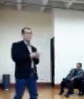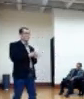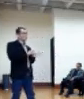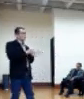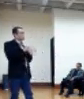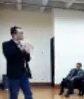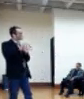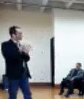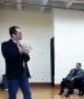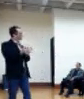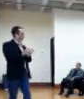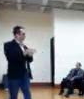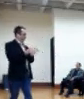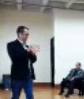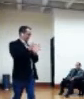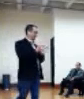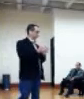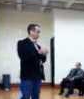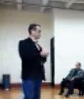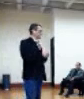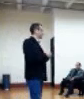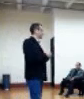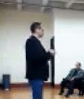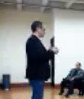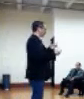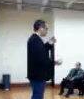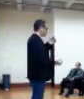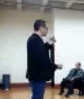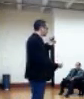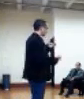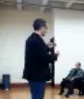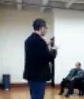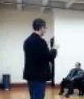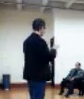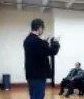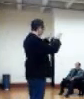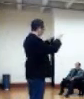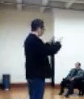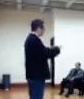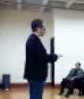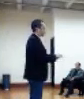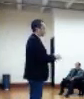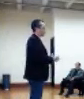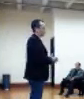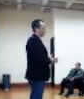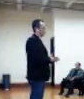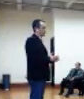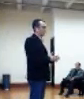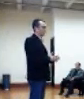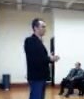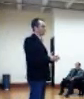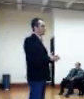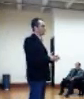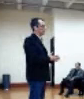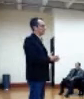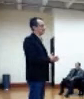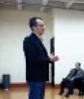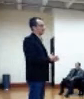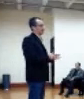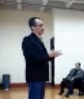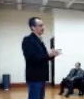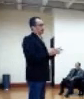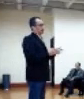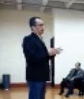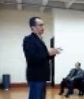vaya a tesorería si no es cualquier tesorería, es la tesorería de la Facultad de Arquitectura? ¿Cómo le vas a decir que vaya a bienestar estudiantil? ¿Cómo le